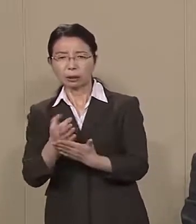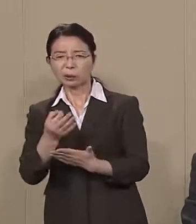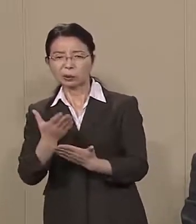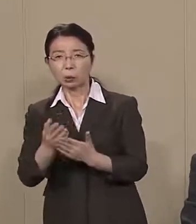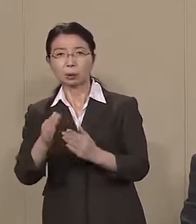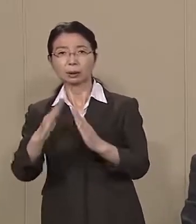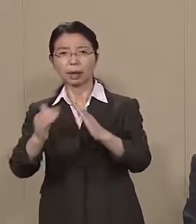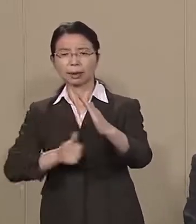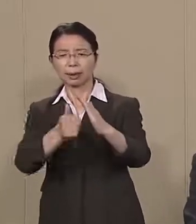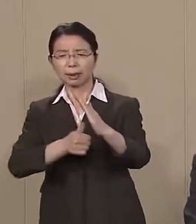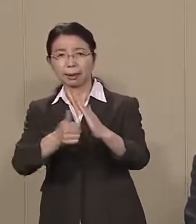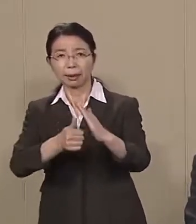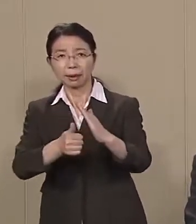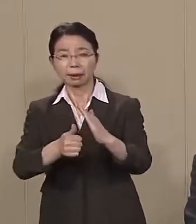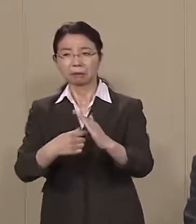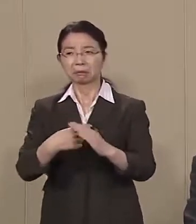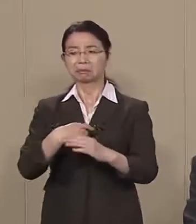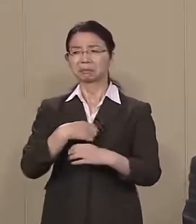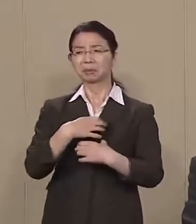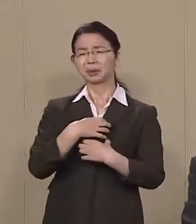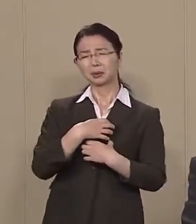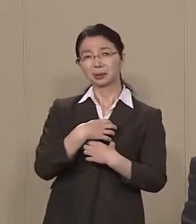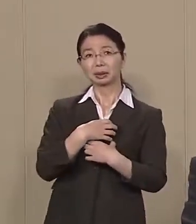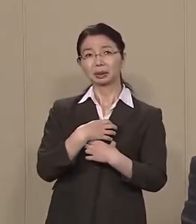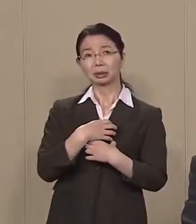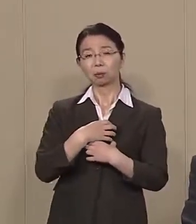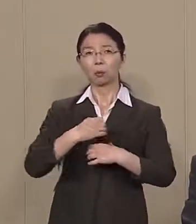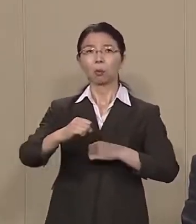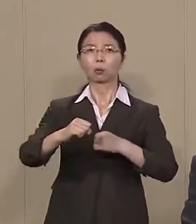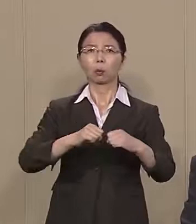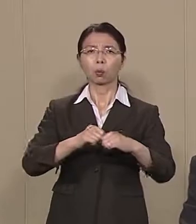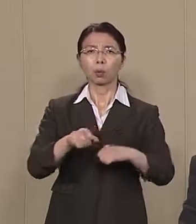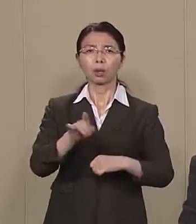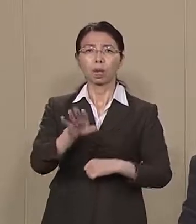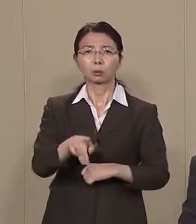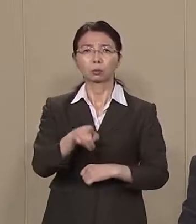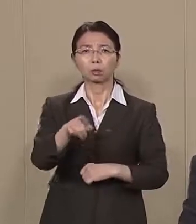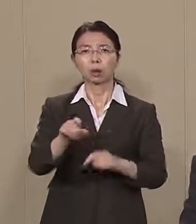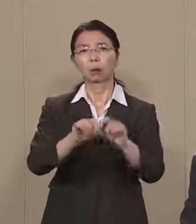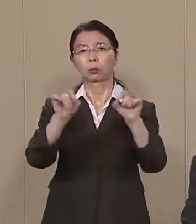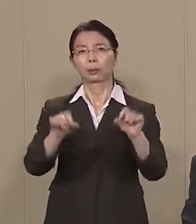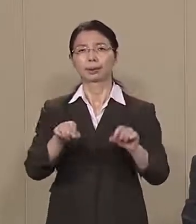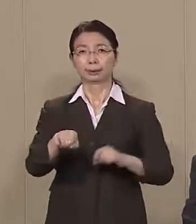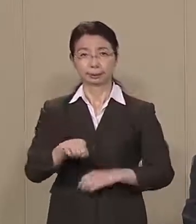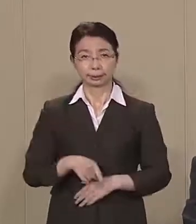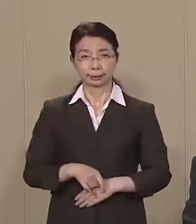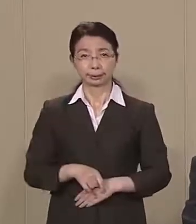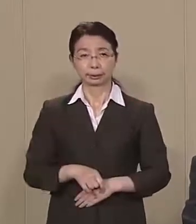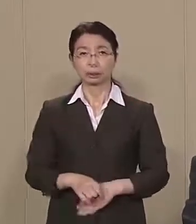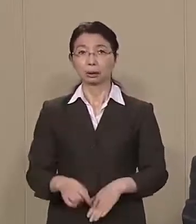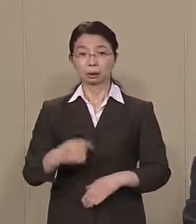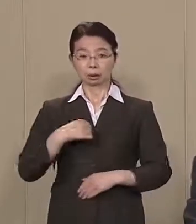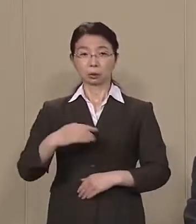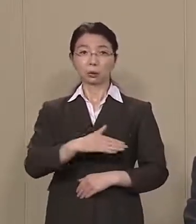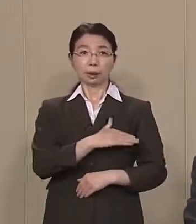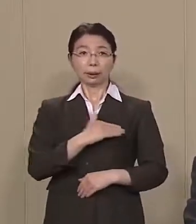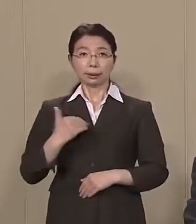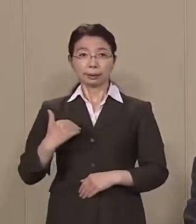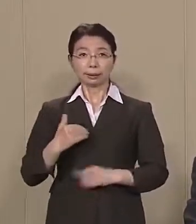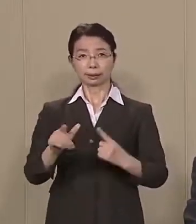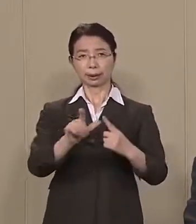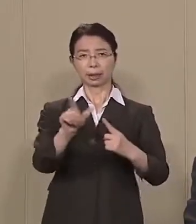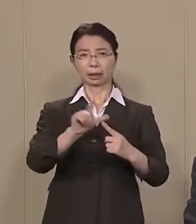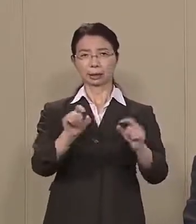問いかけ強いなど非常に不安にさせる行為が問題なのです私たちはこういった